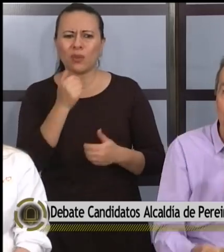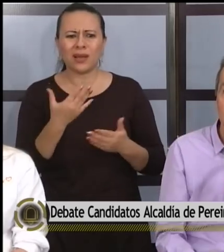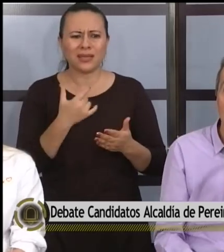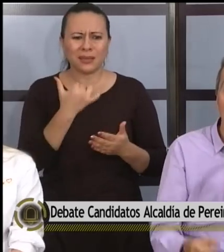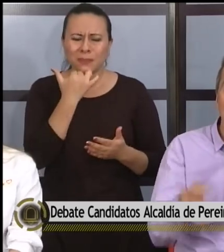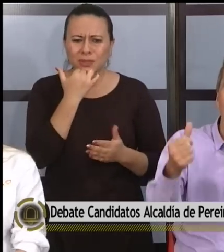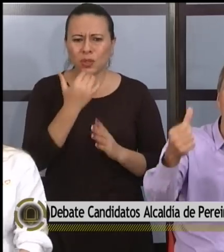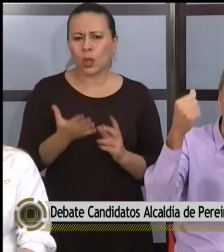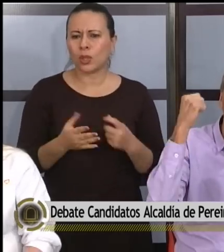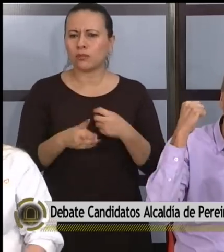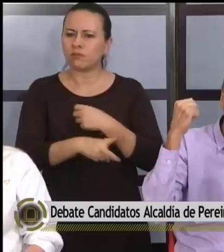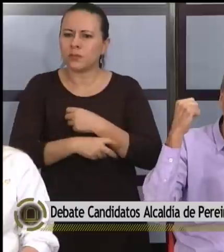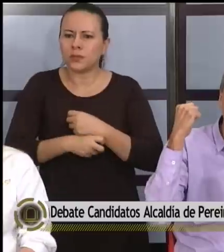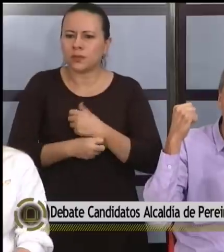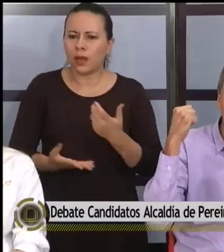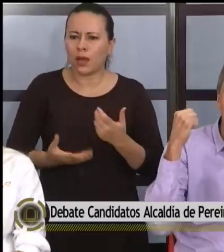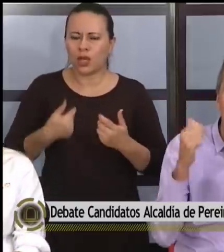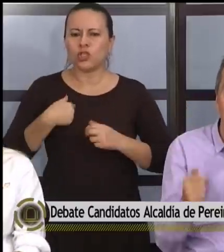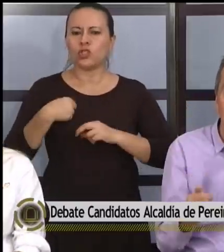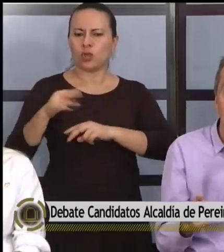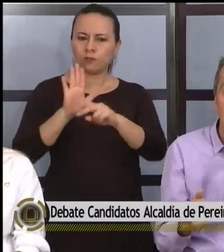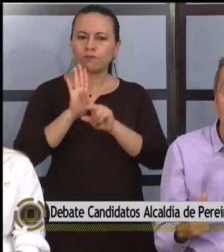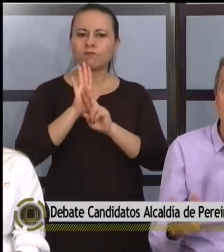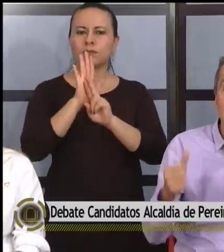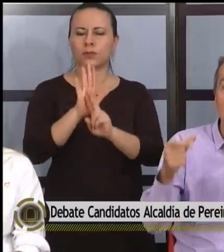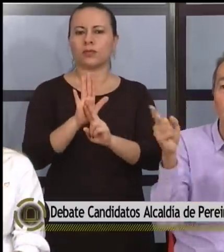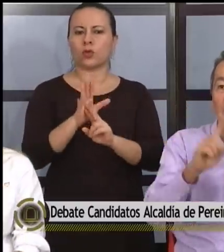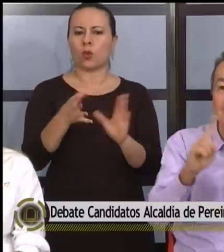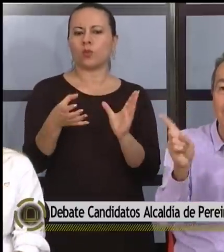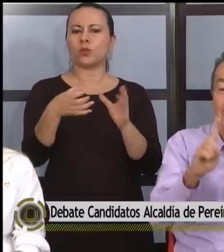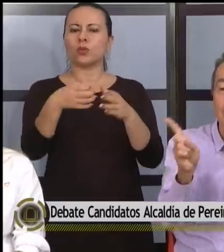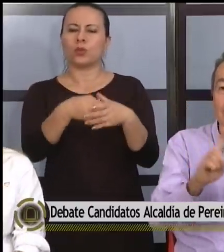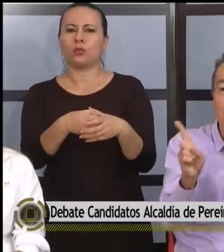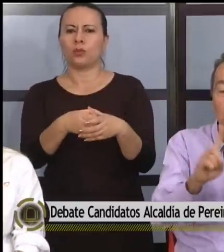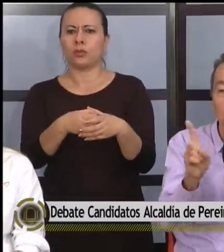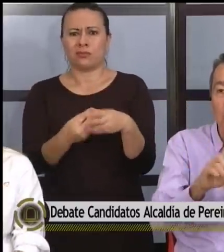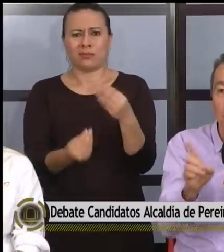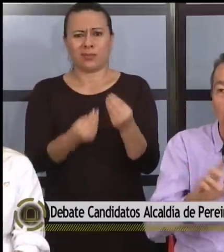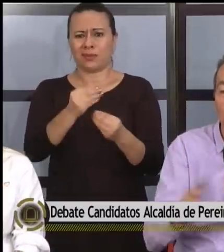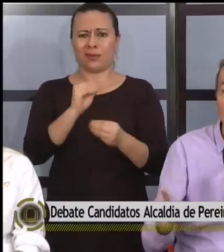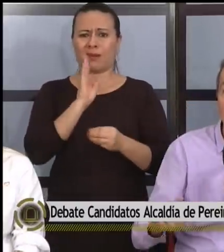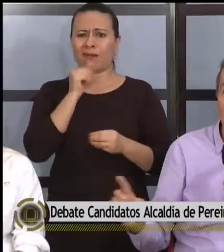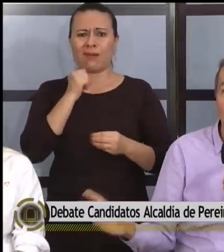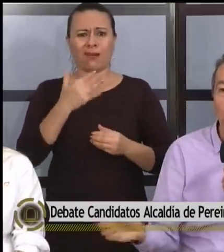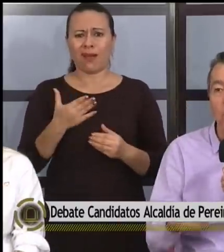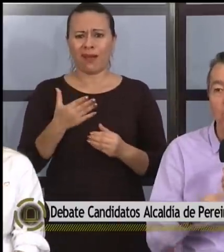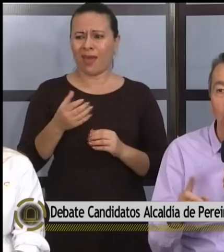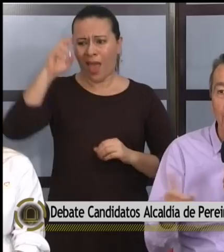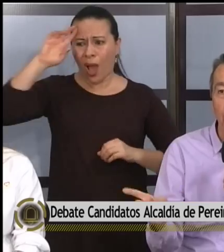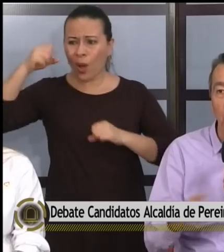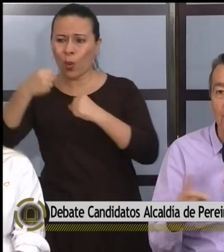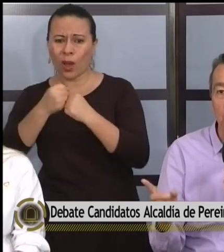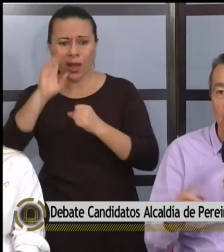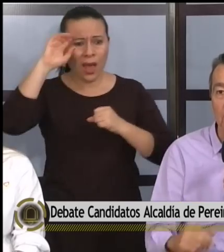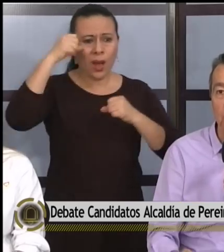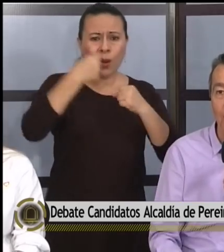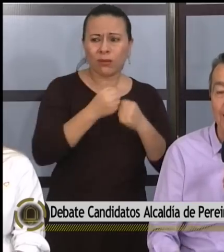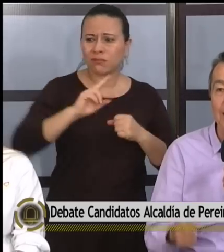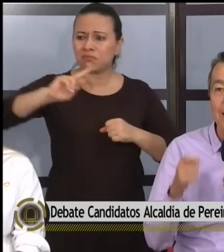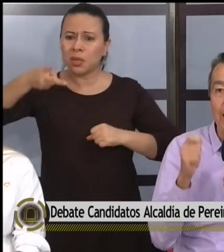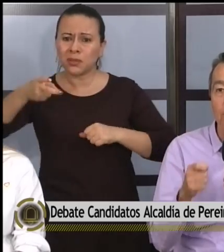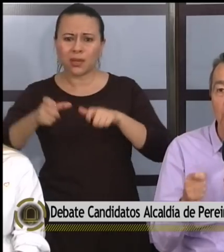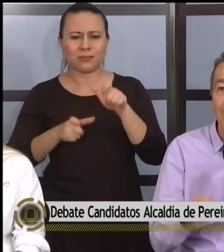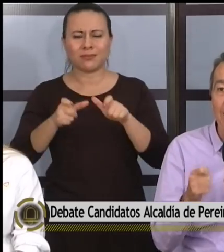mal. Yo represento a esa alternativa y no vamos a hacer ningún tipo de acuerdos con las